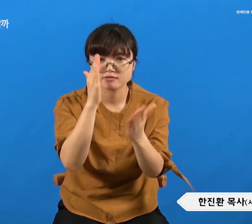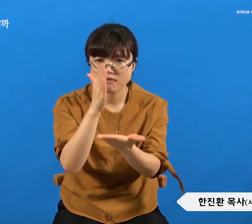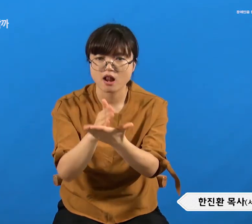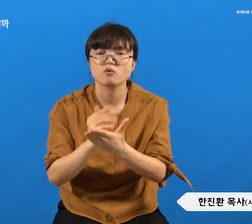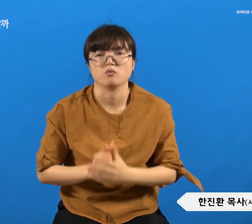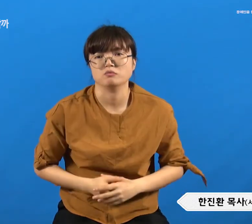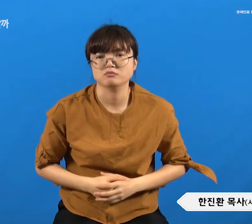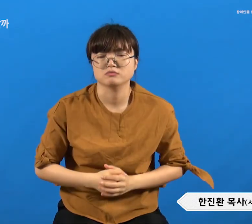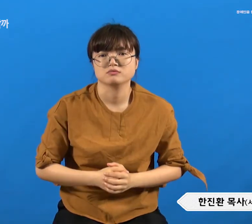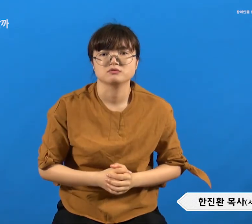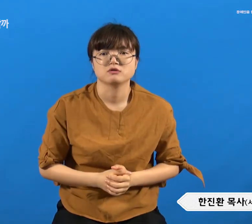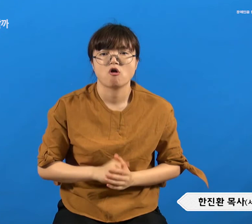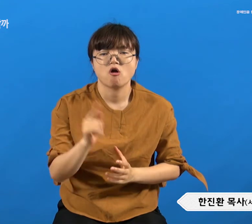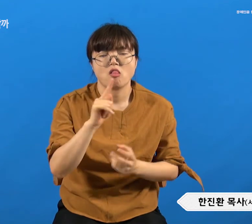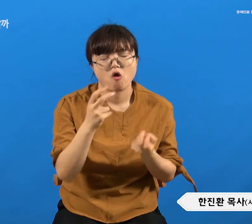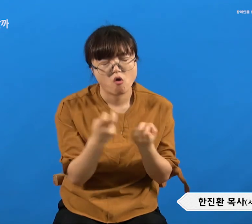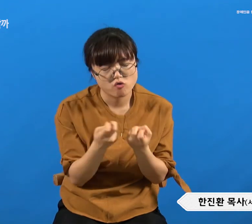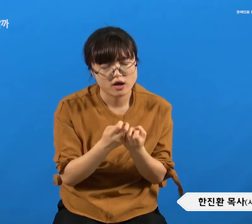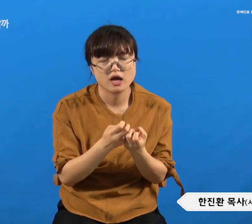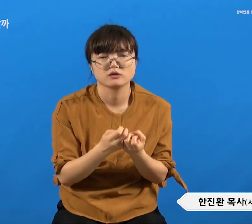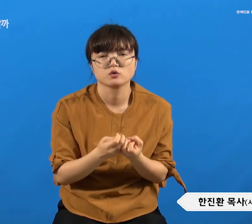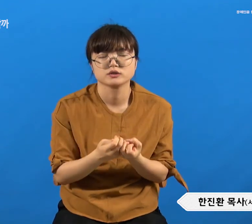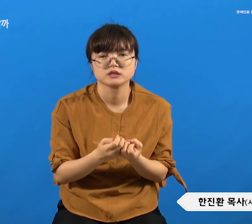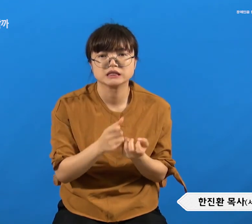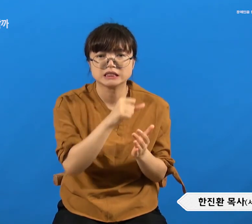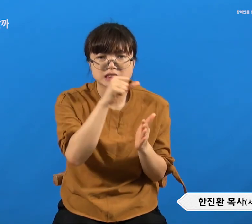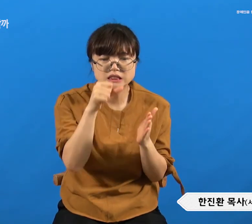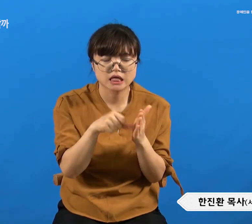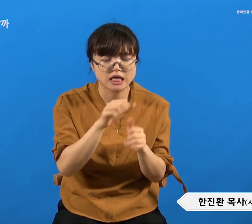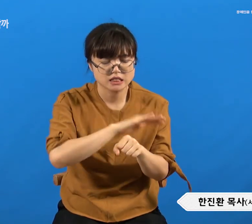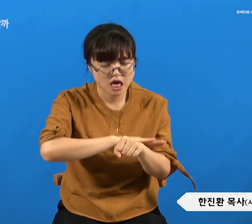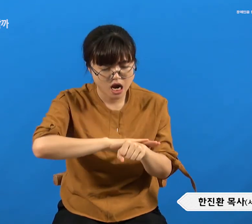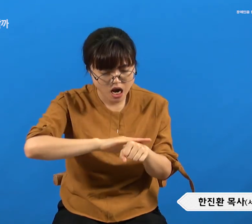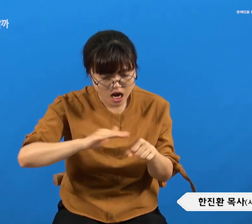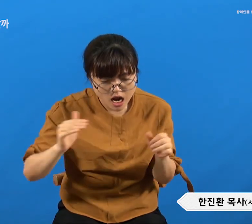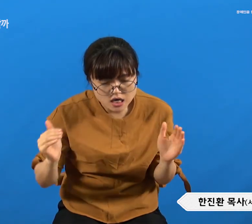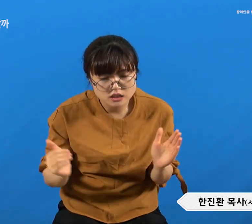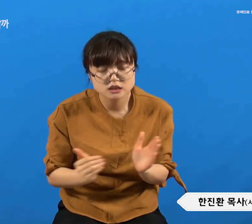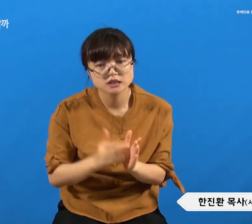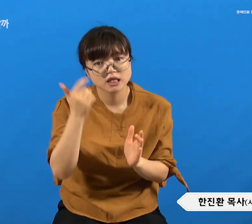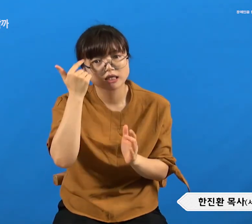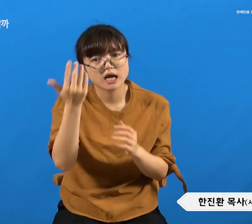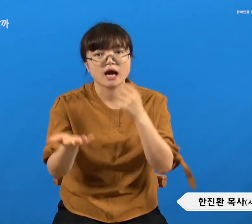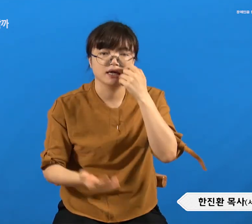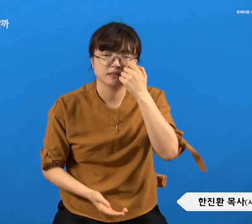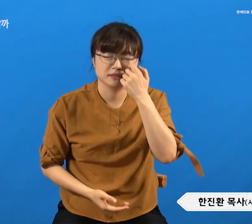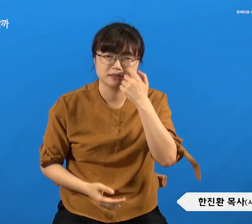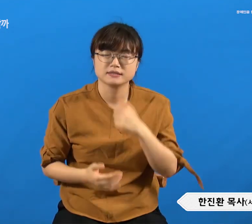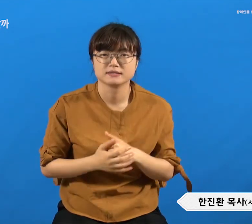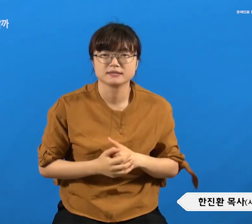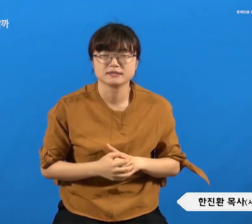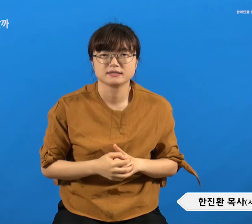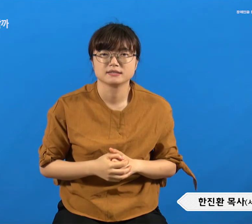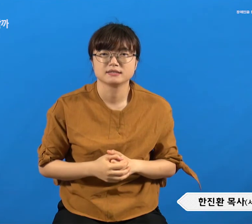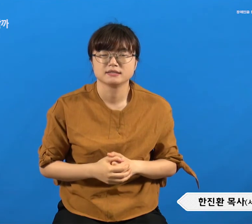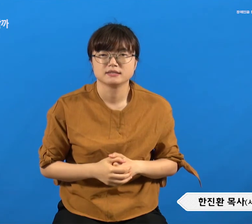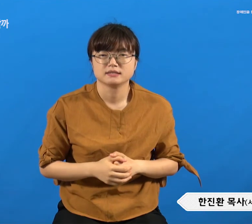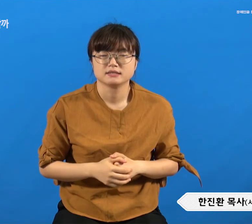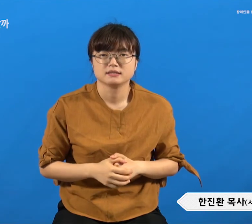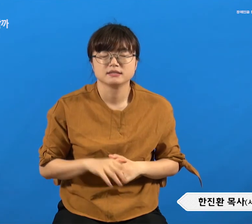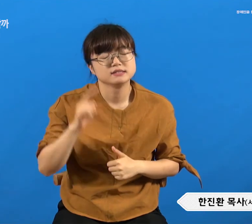말고 어떻게 하는 것이 내 인생을 잘 마무리하는 것일까, 그것을 한번 생각을